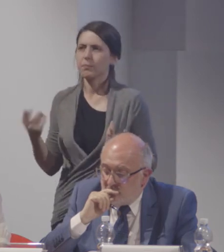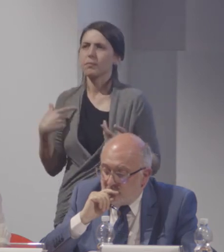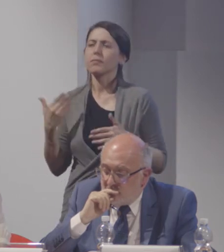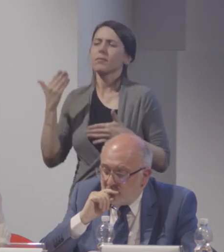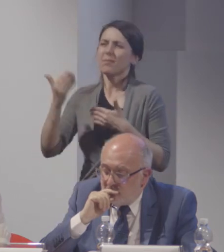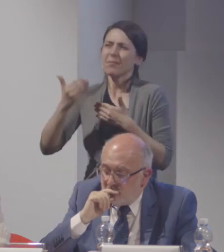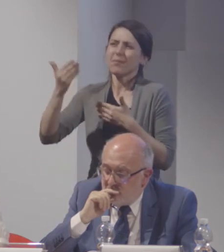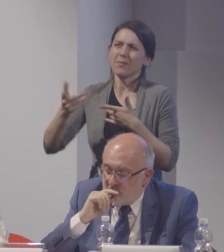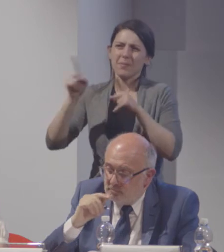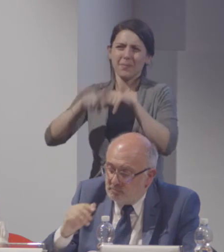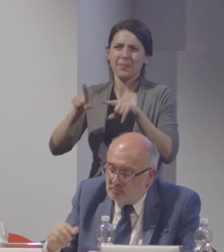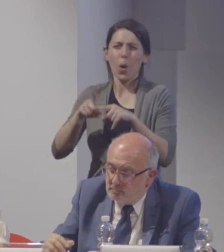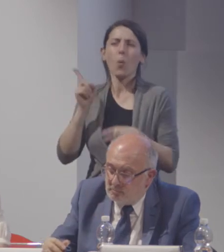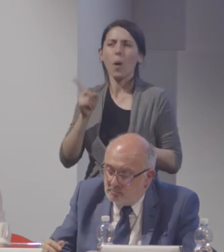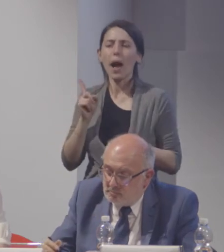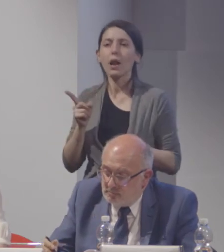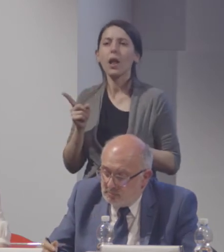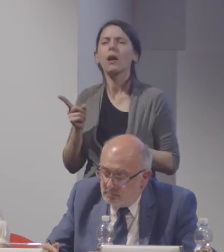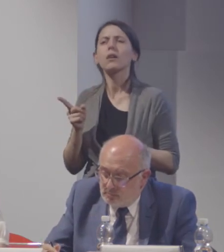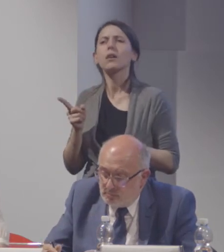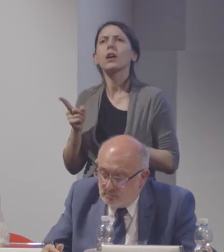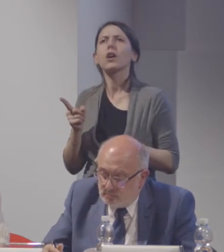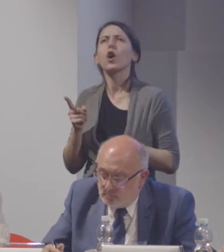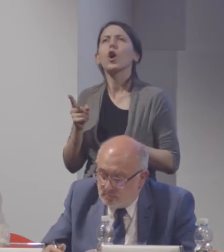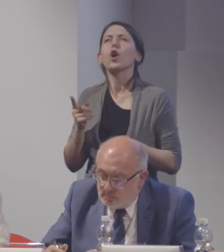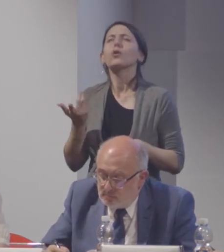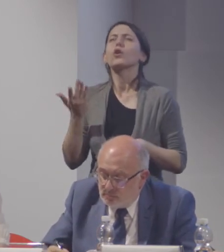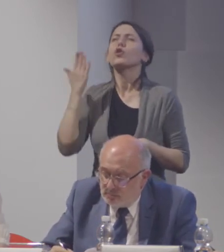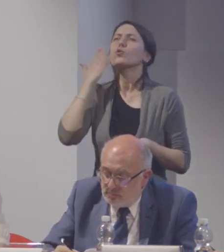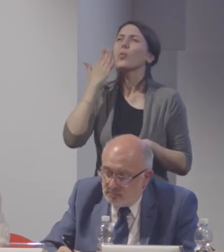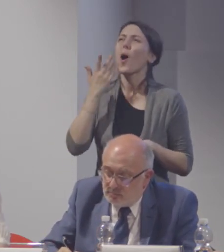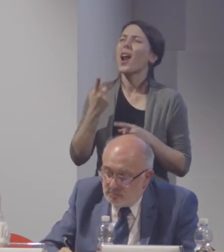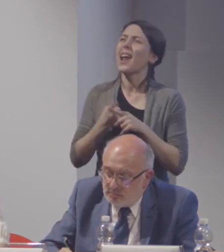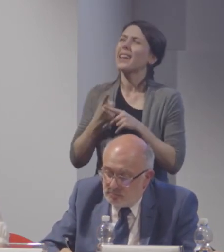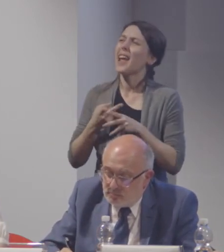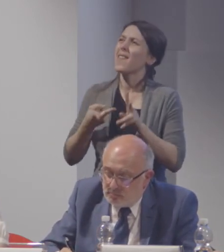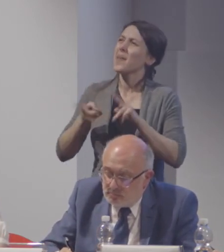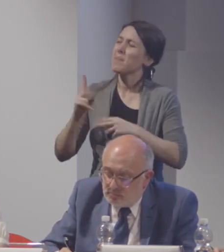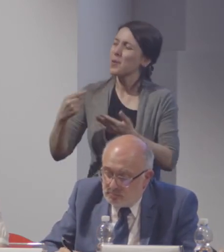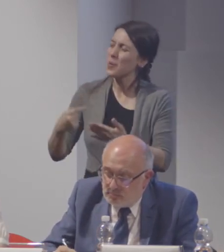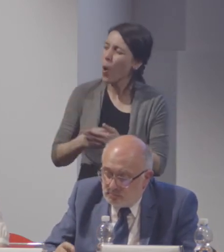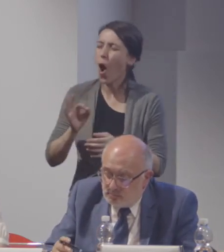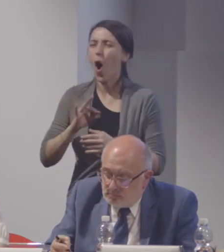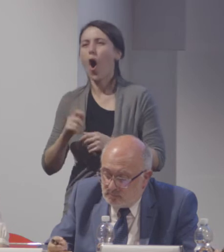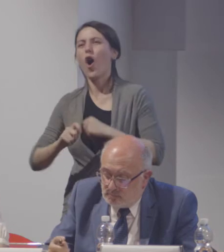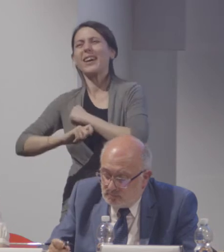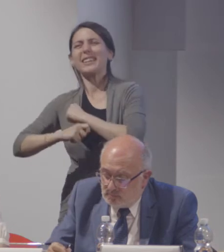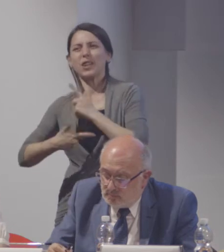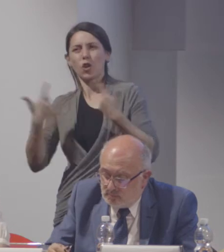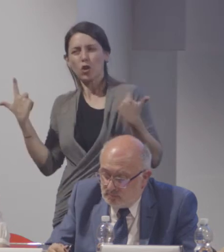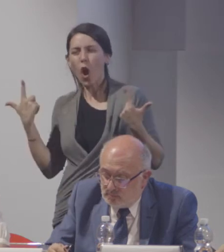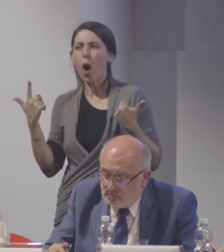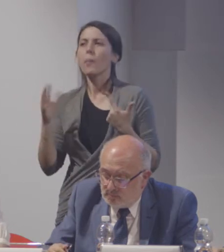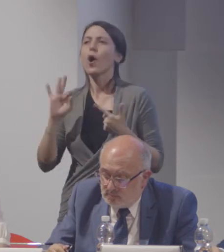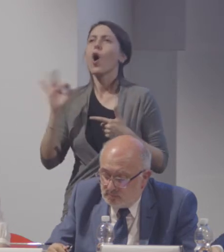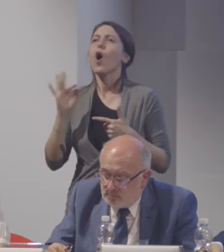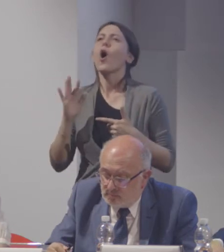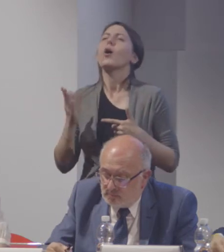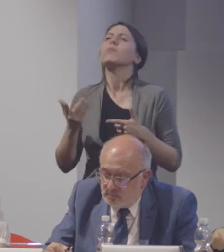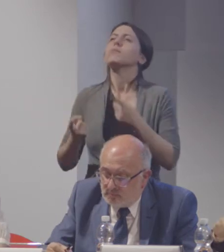tra di noi, di essere più o meno indulgenti e neppure solo di tornare al back to